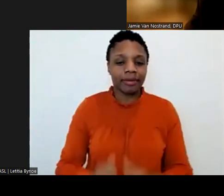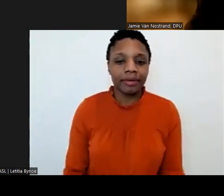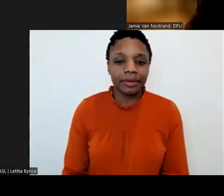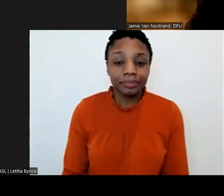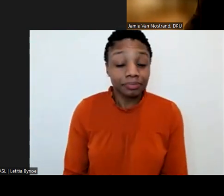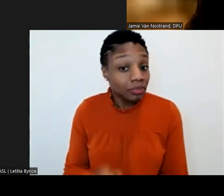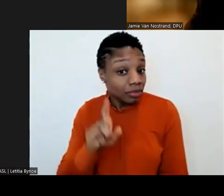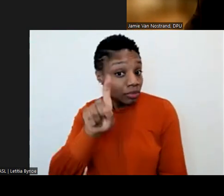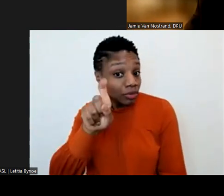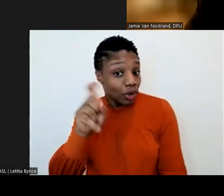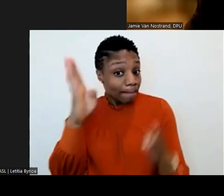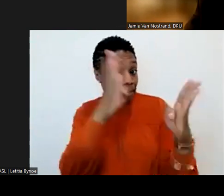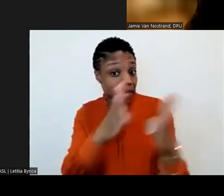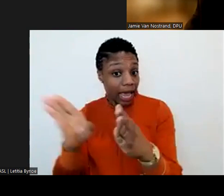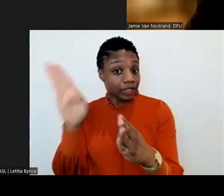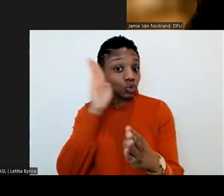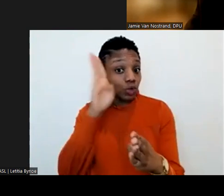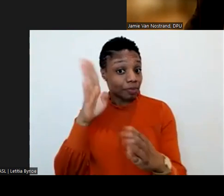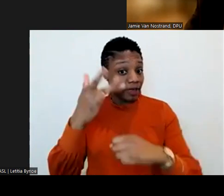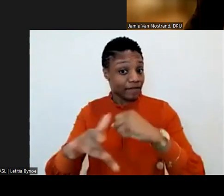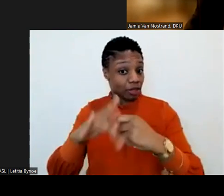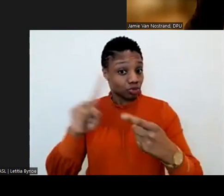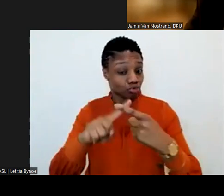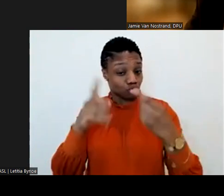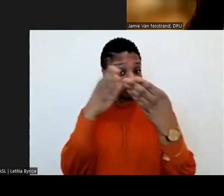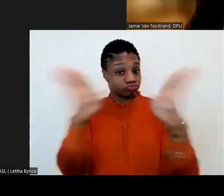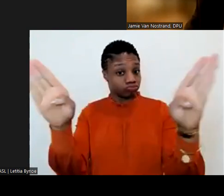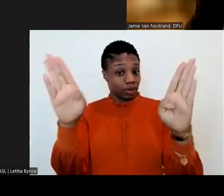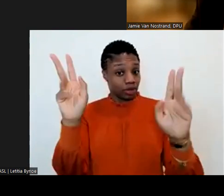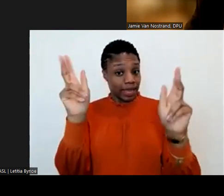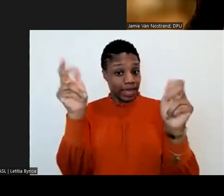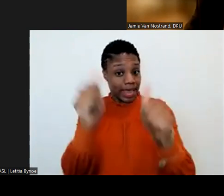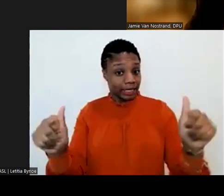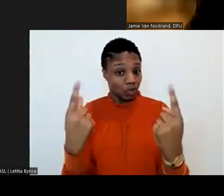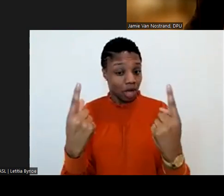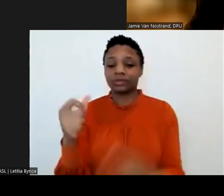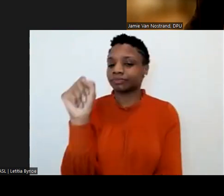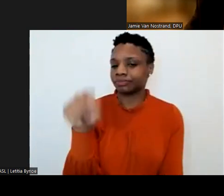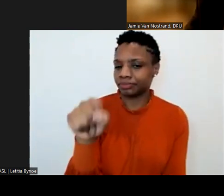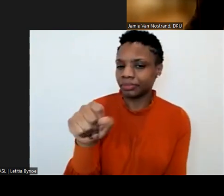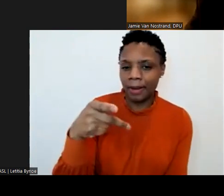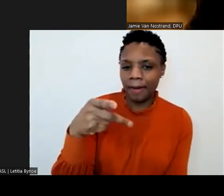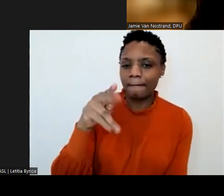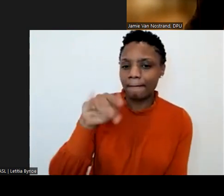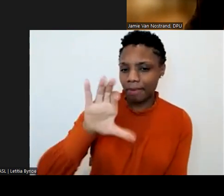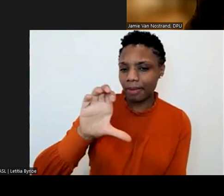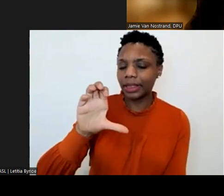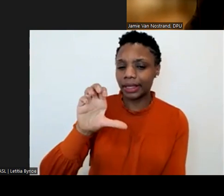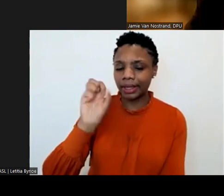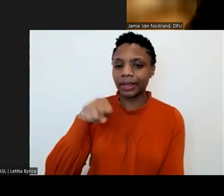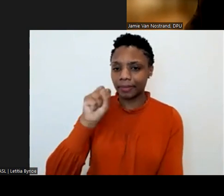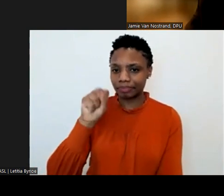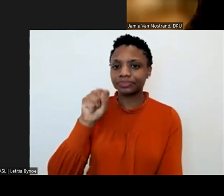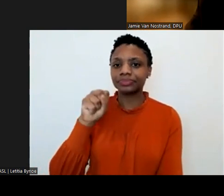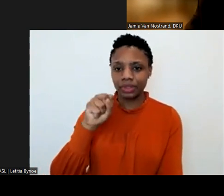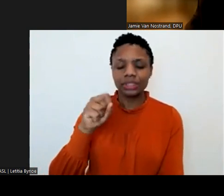estas prioridades eh Esos planes van a ser públicos sí van a ser definitivamente públicos van a ser parte de la